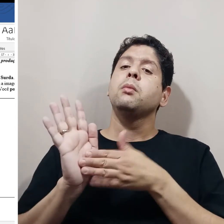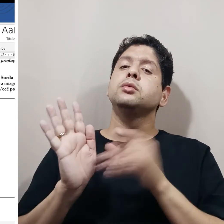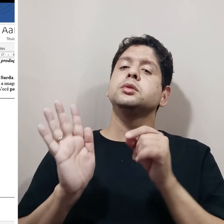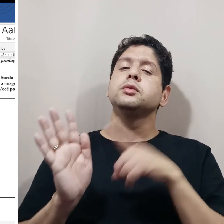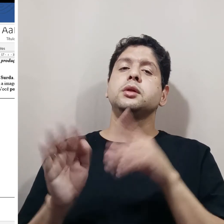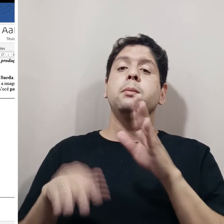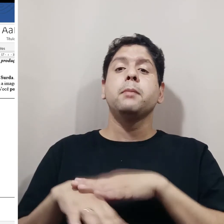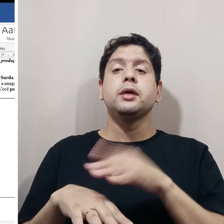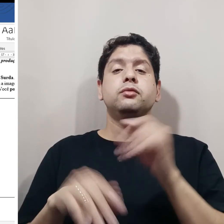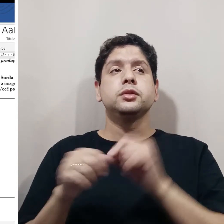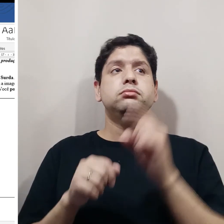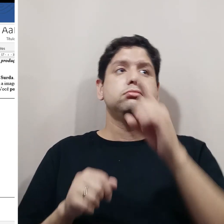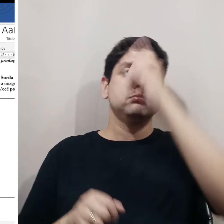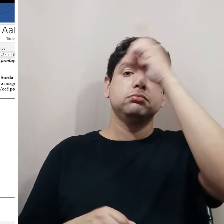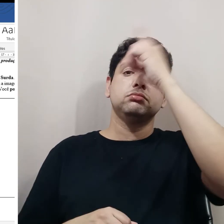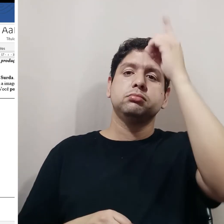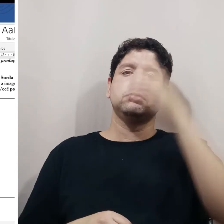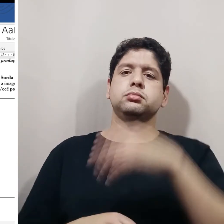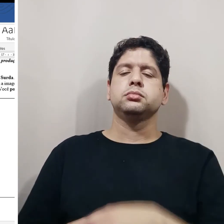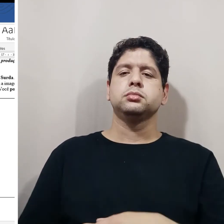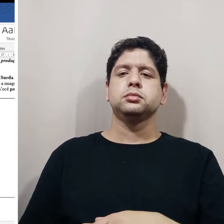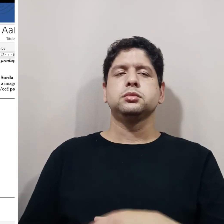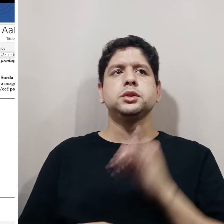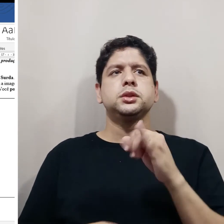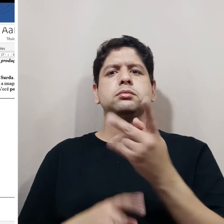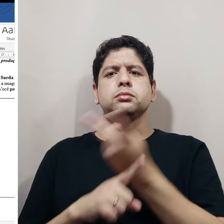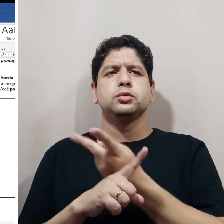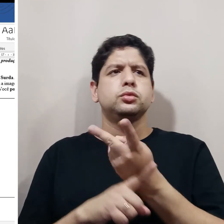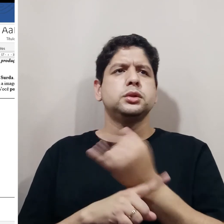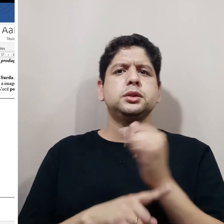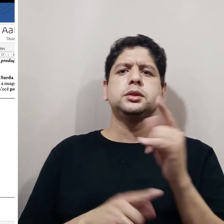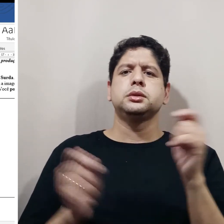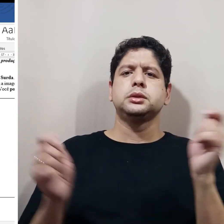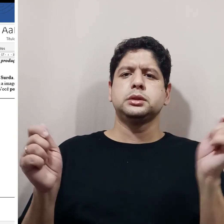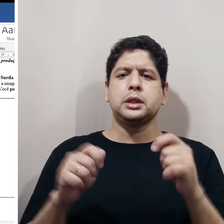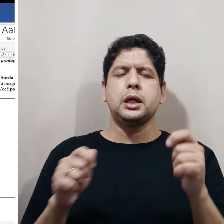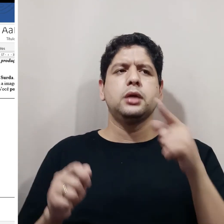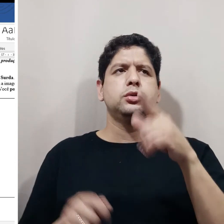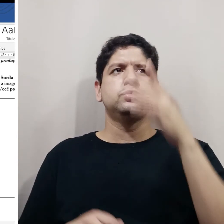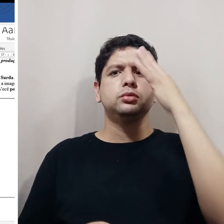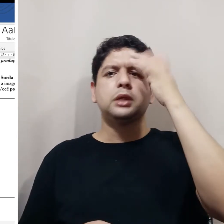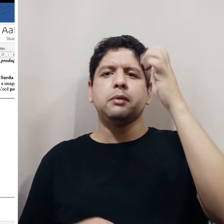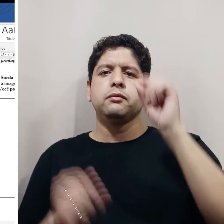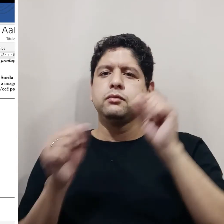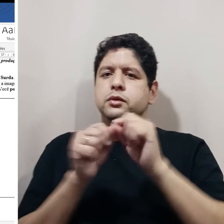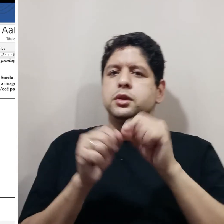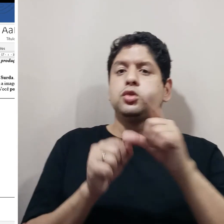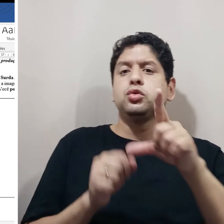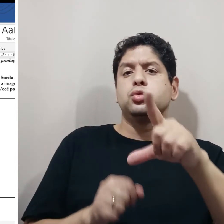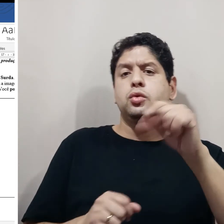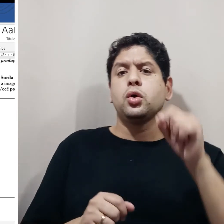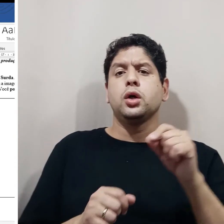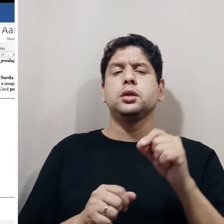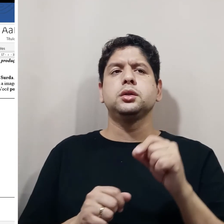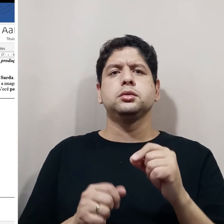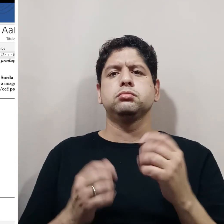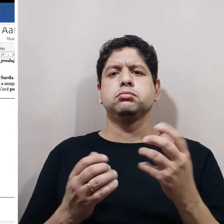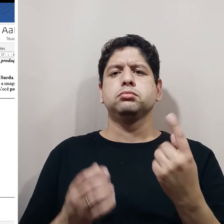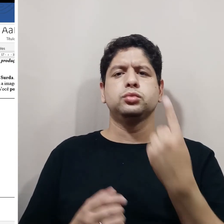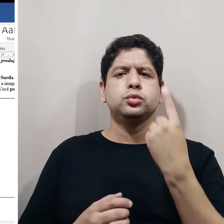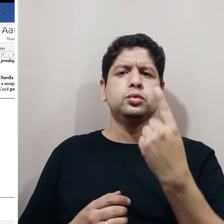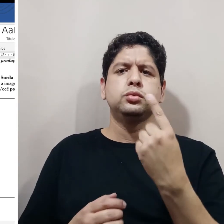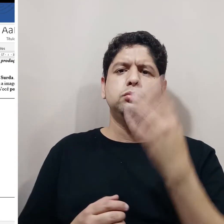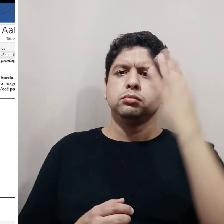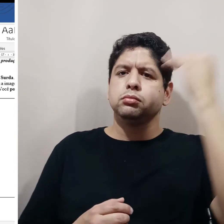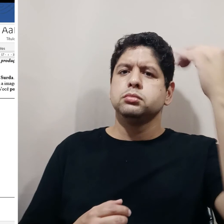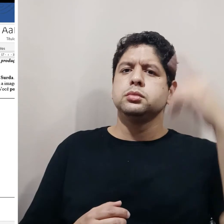surda. Então, né, aqui, né, a proposta dessa atividade é você ser artista, né,